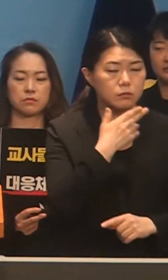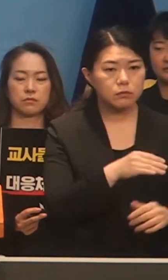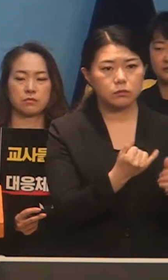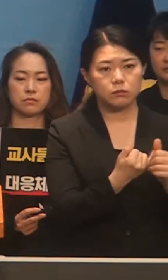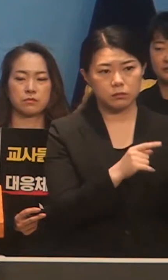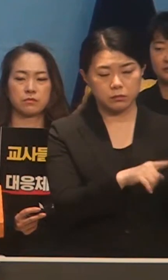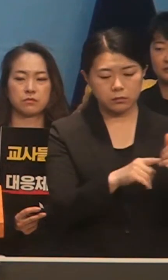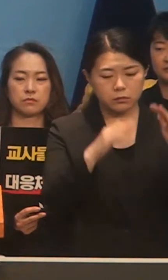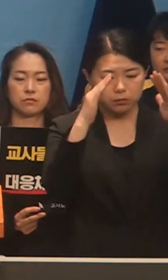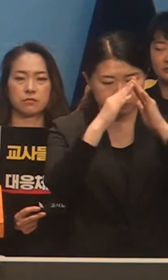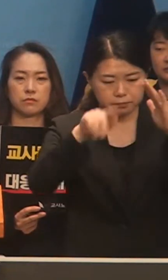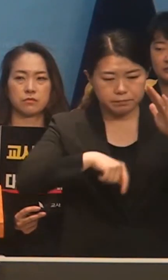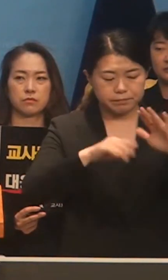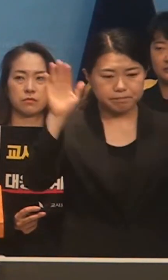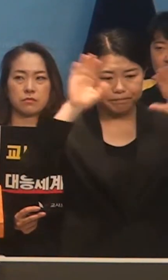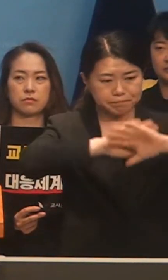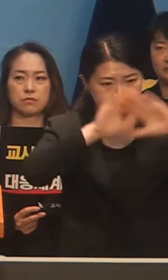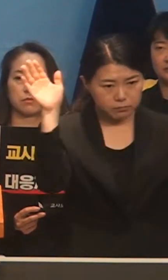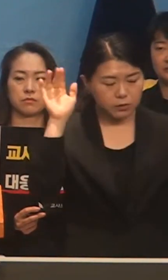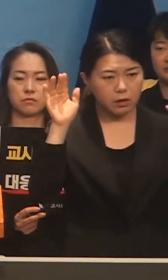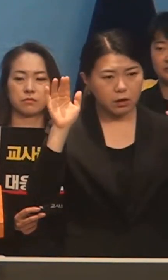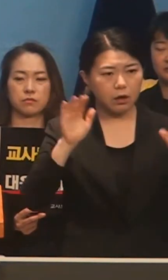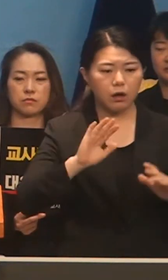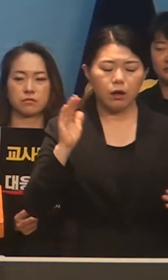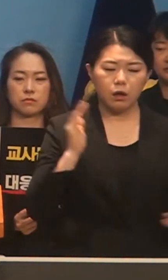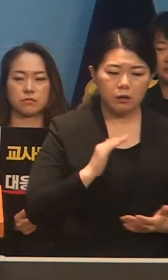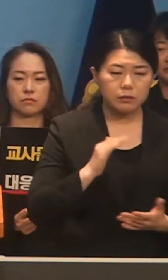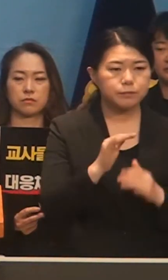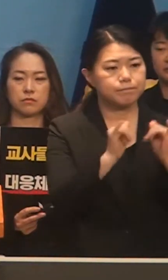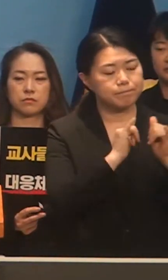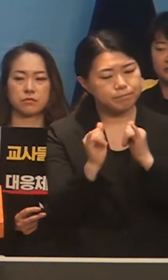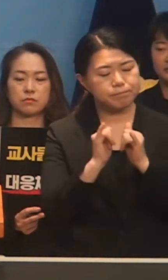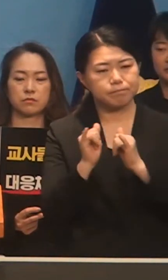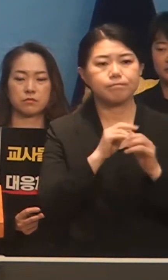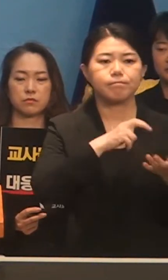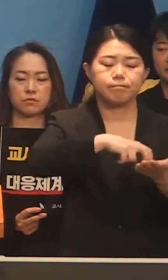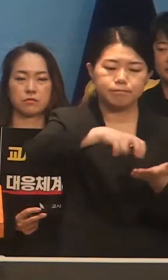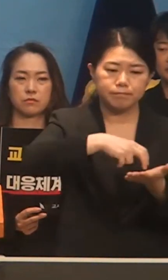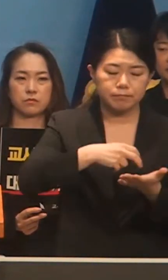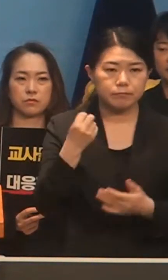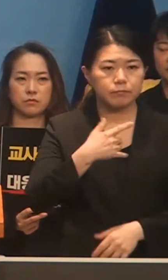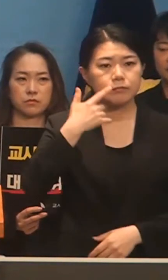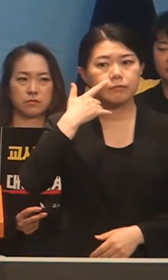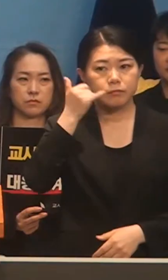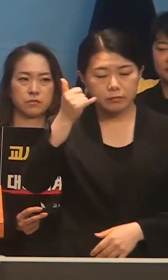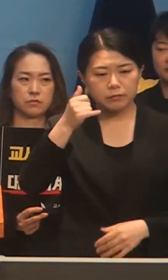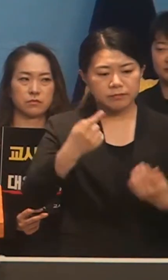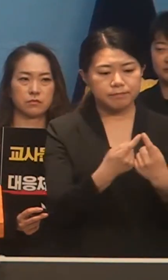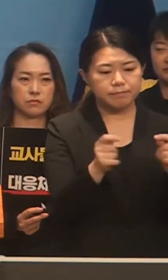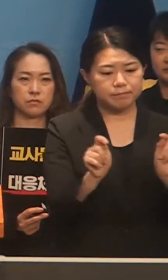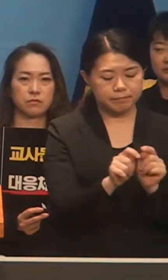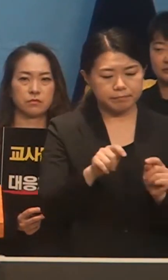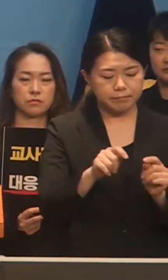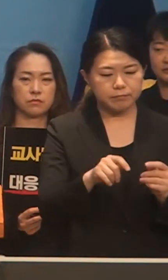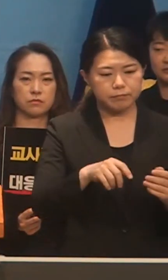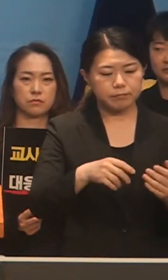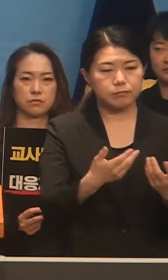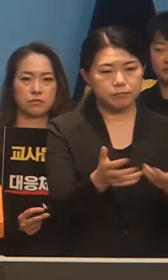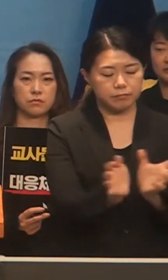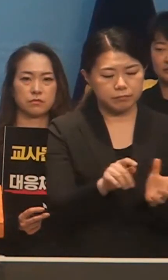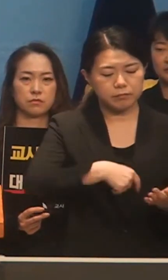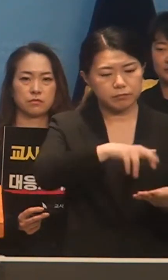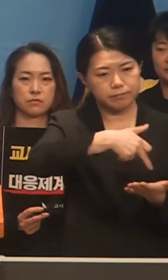남편은 집에서도 변함없이 학생들과 소통하려고 노력했고 학부모들과도 단톡방을 만들어